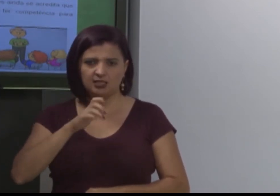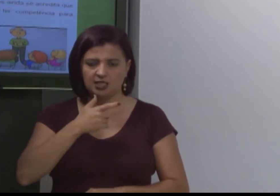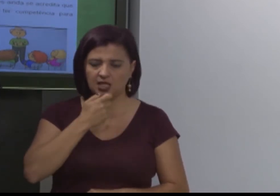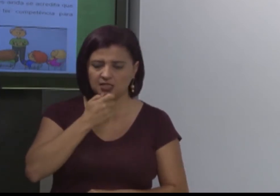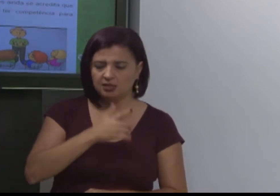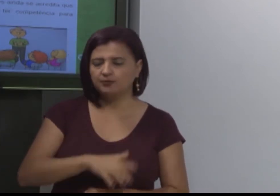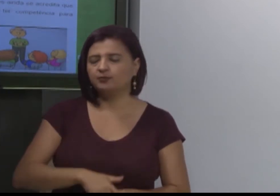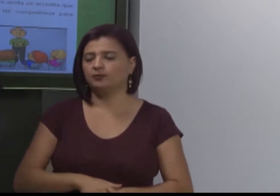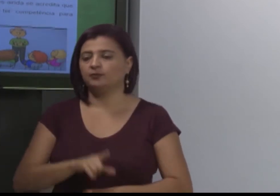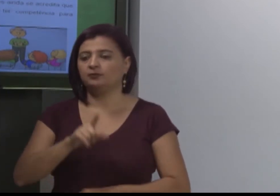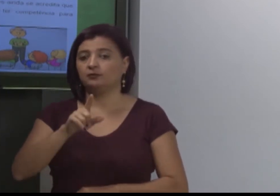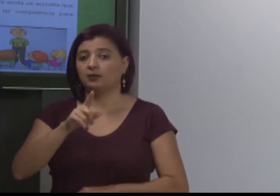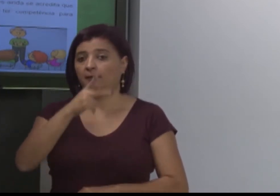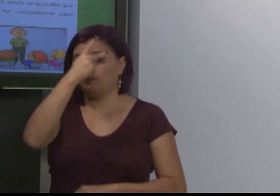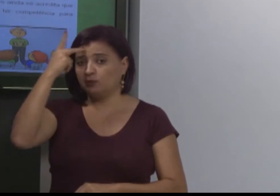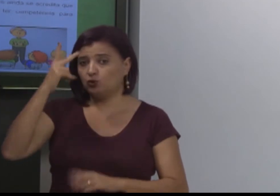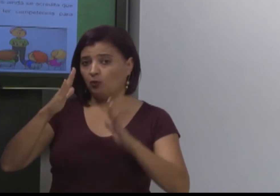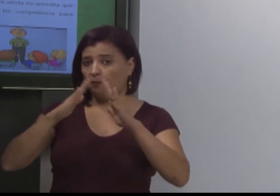O inglês.